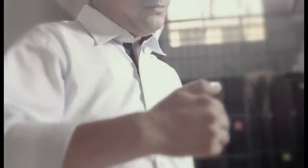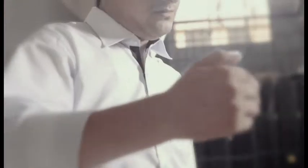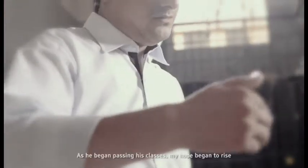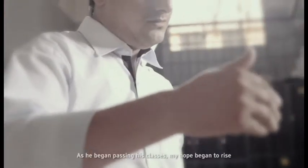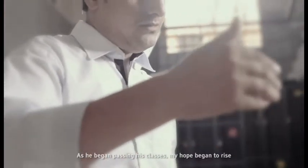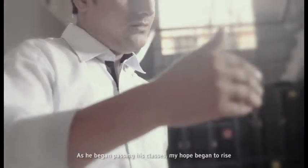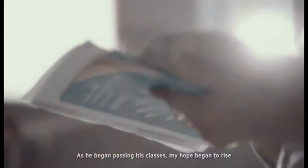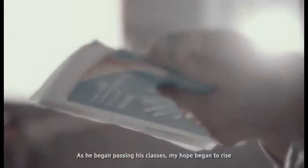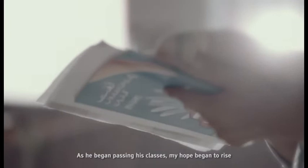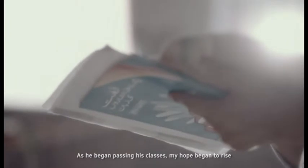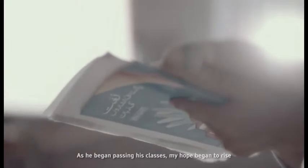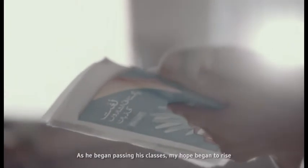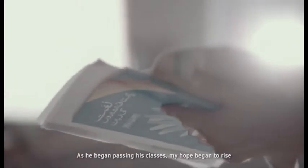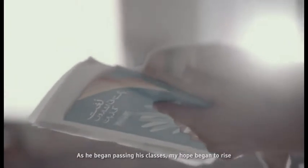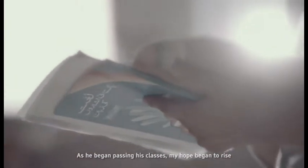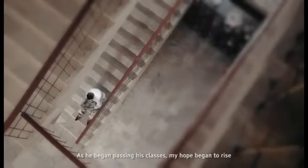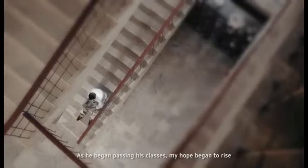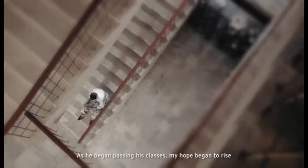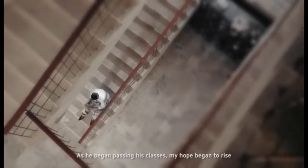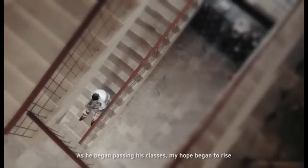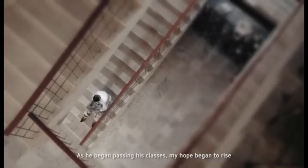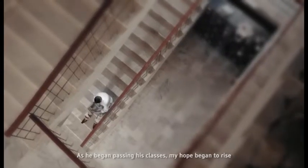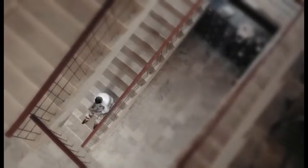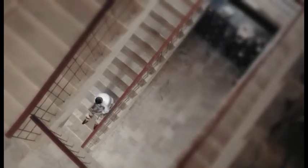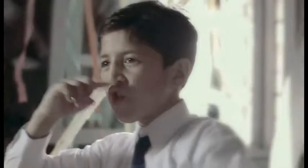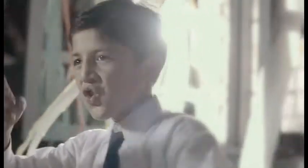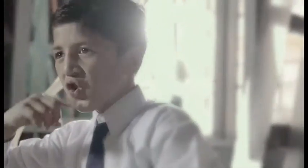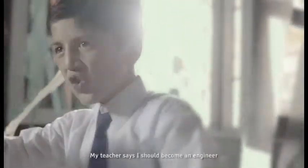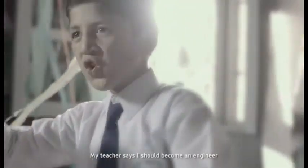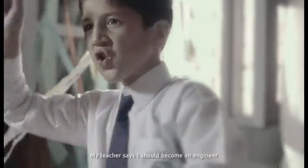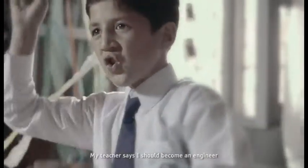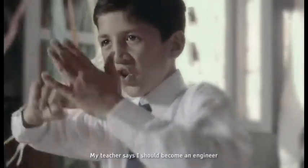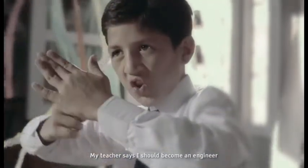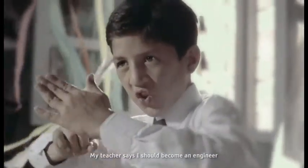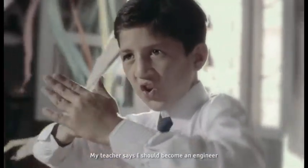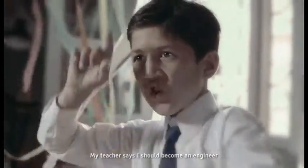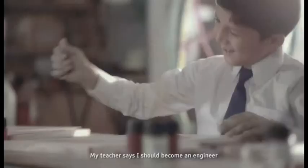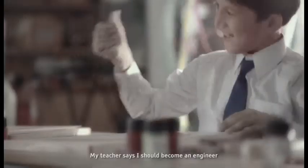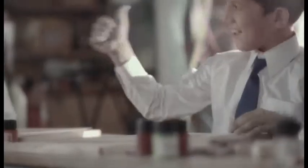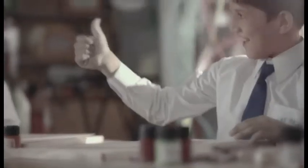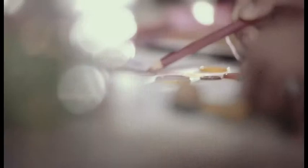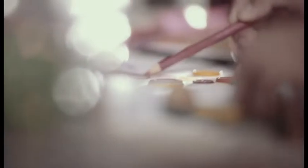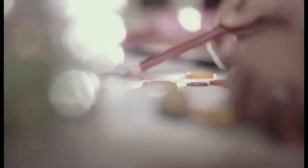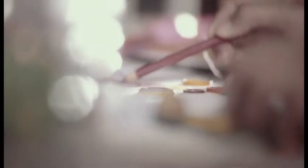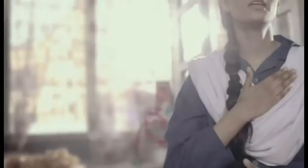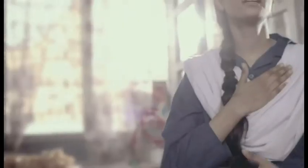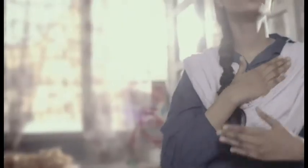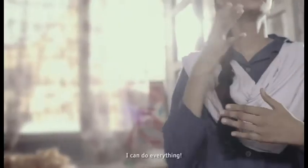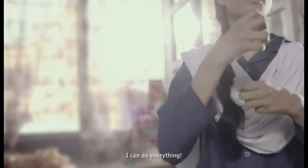جیسے جیسے کلاسز پاس کی میری امید جاگنے لگی میس کہتے تھی انجینئر بننا میں